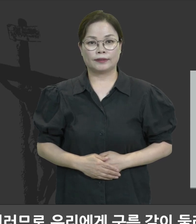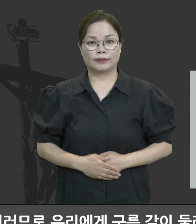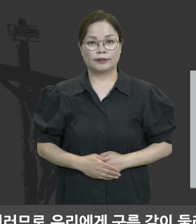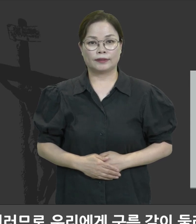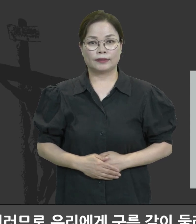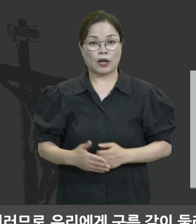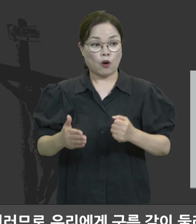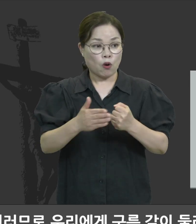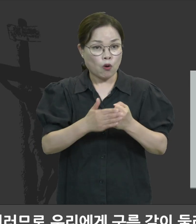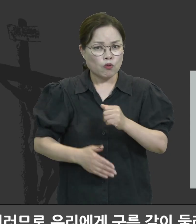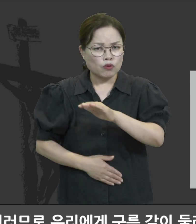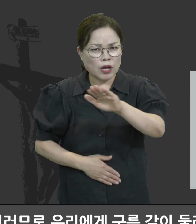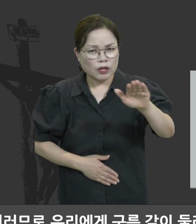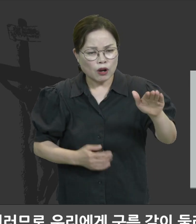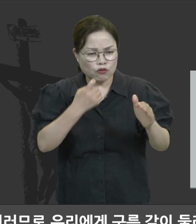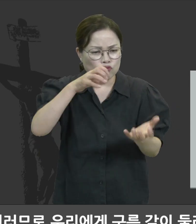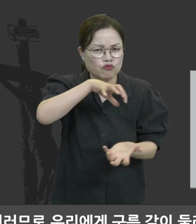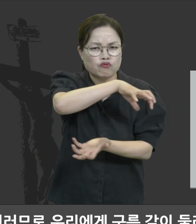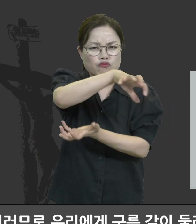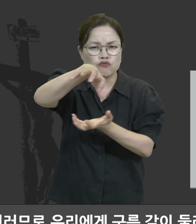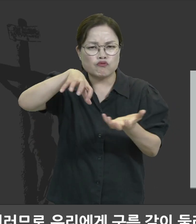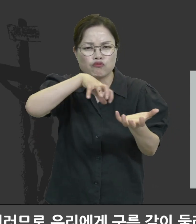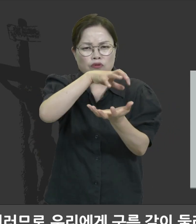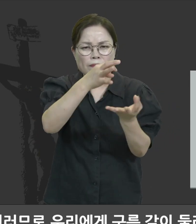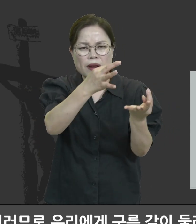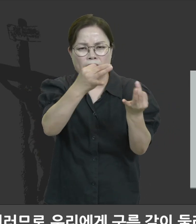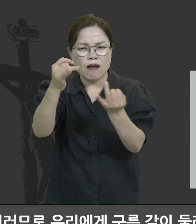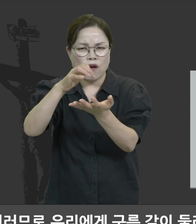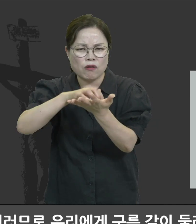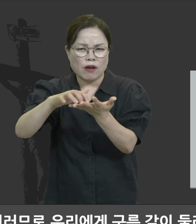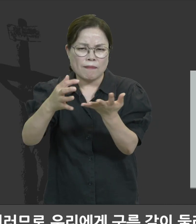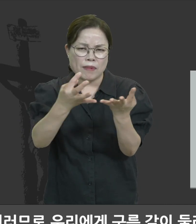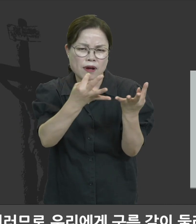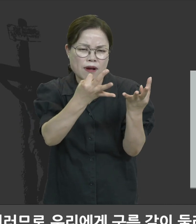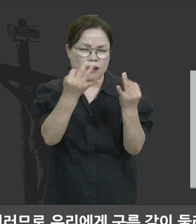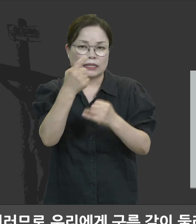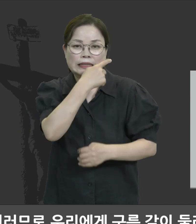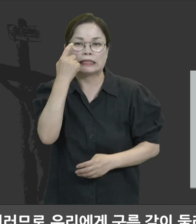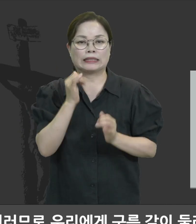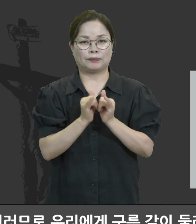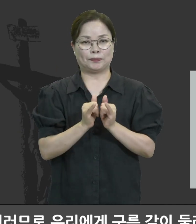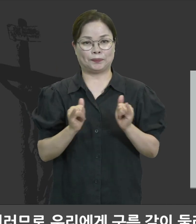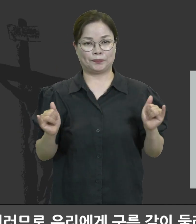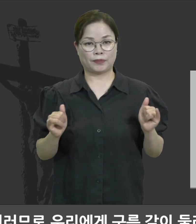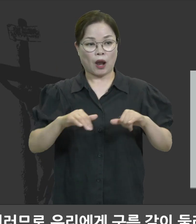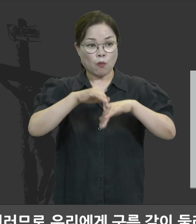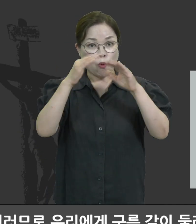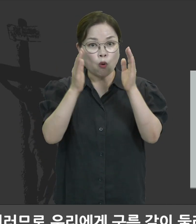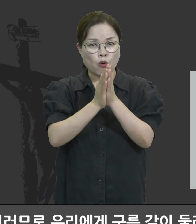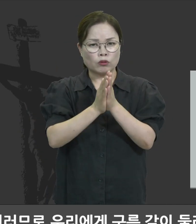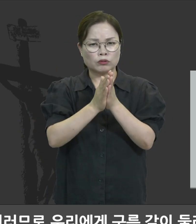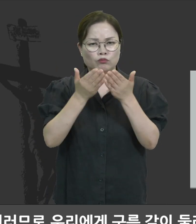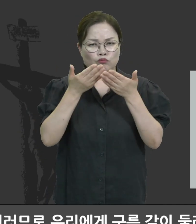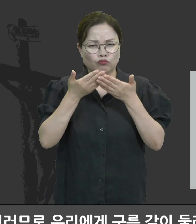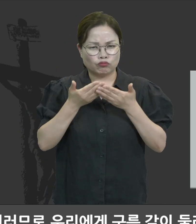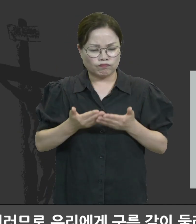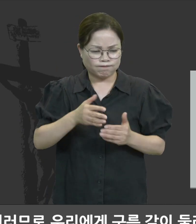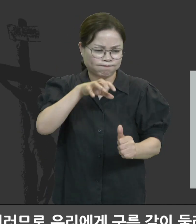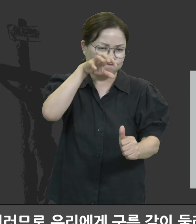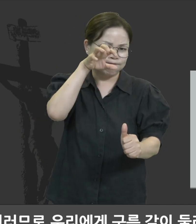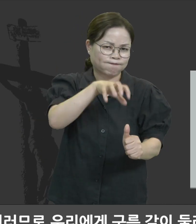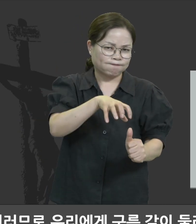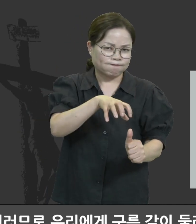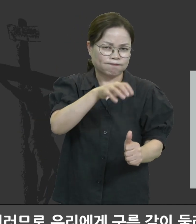이러므로 우리에게 구름같이 둘러싼 허다한 증인들이 있으니 모든 무거운 것과 얽매이기 쉬운